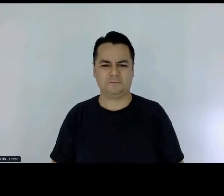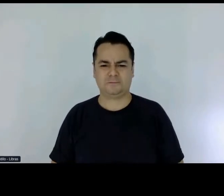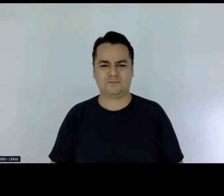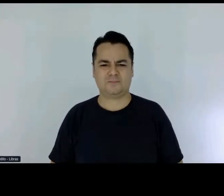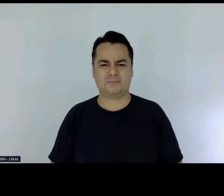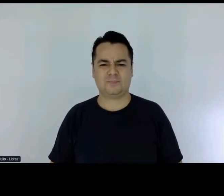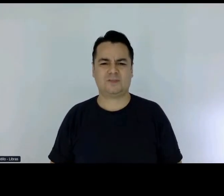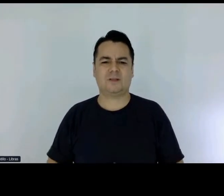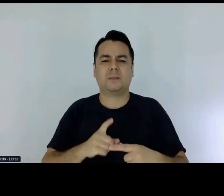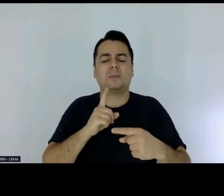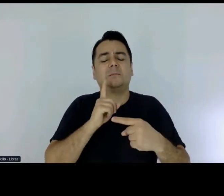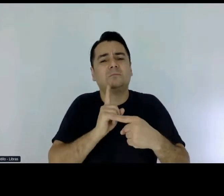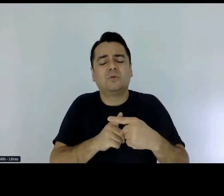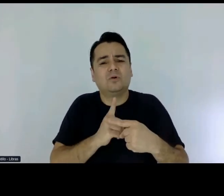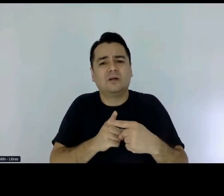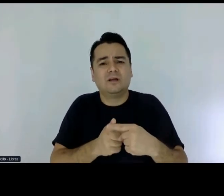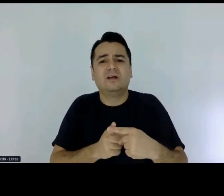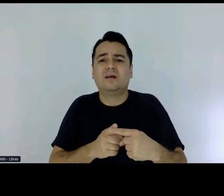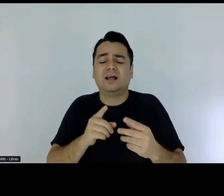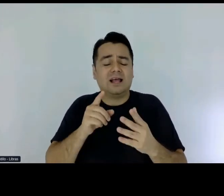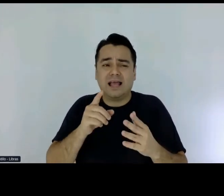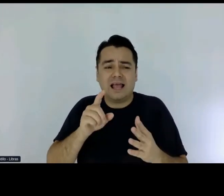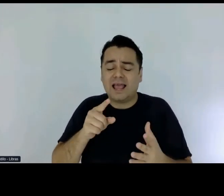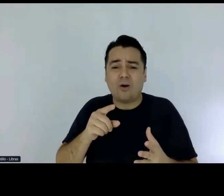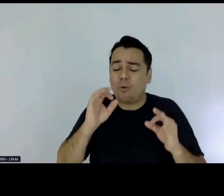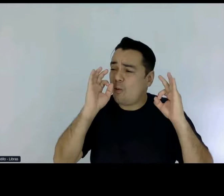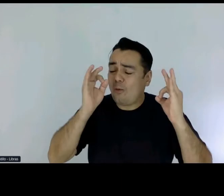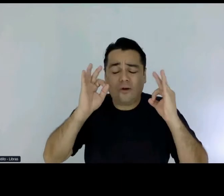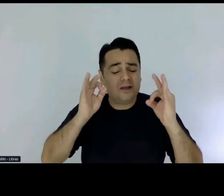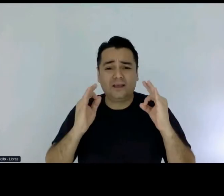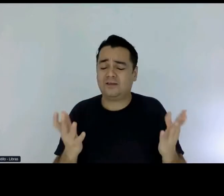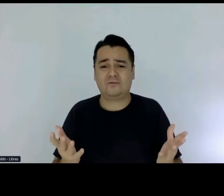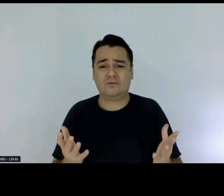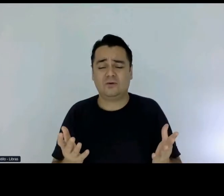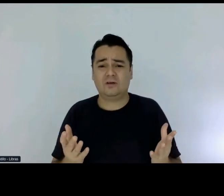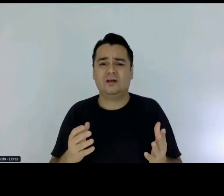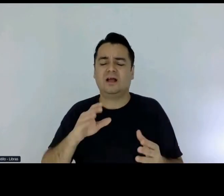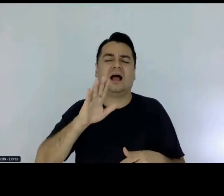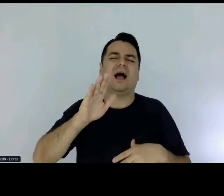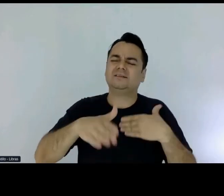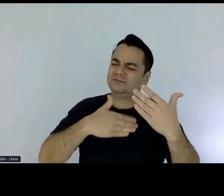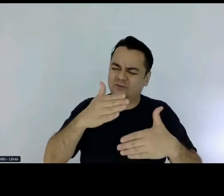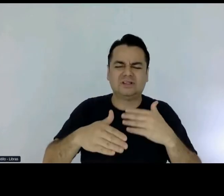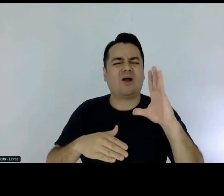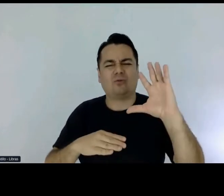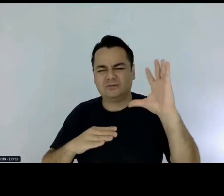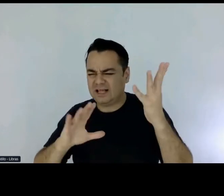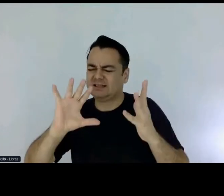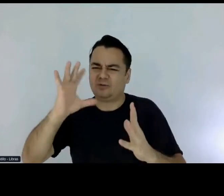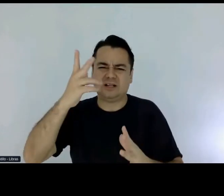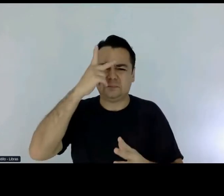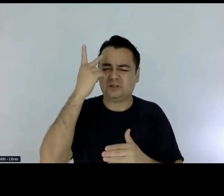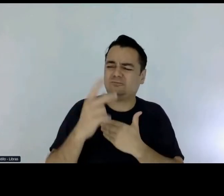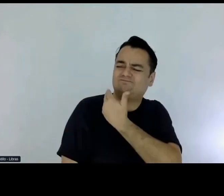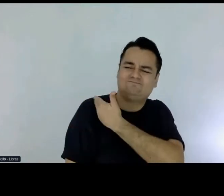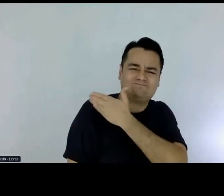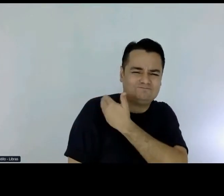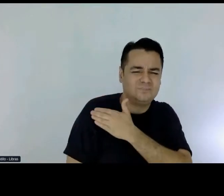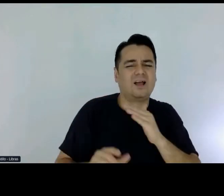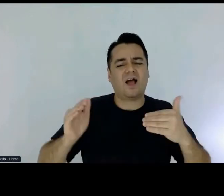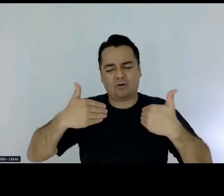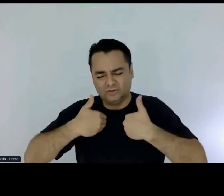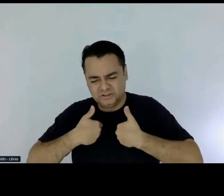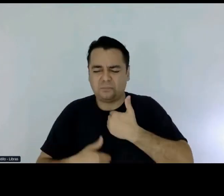Porque foi escandaloso, e isso vira e mexe, parece sobre outros assuntos, sobre